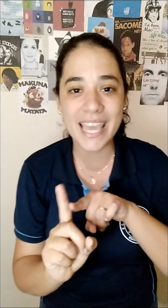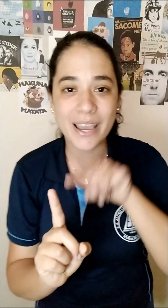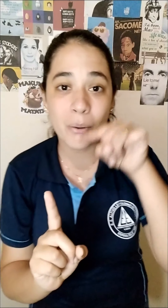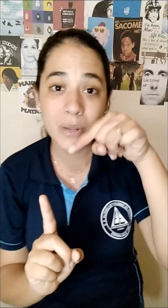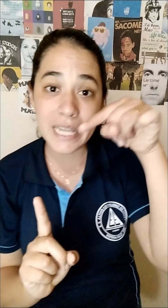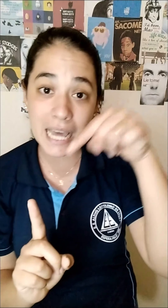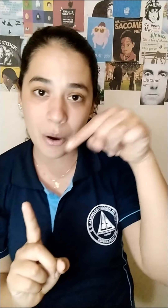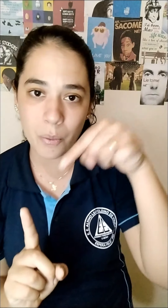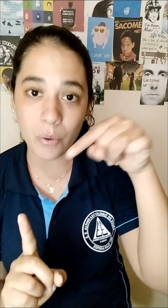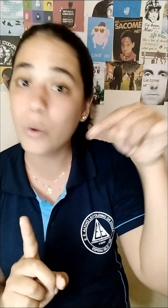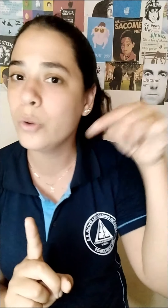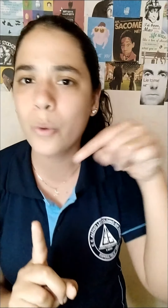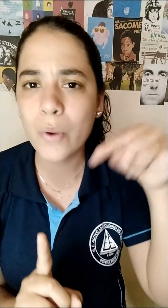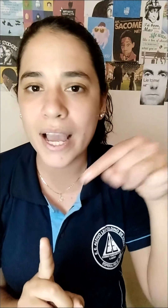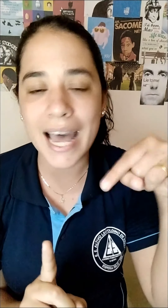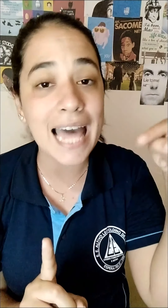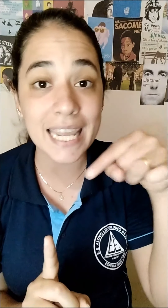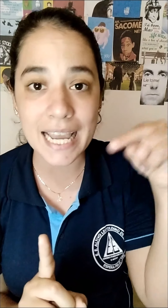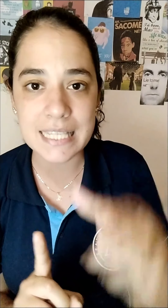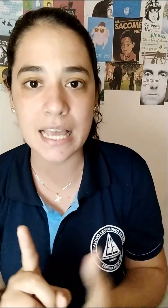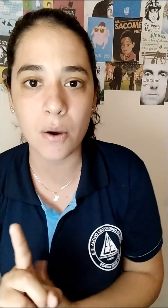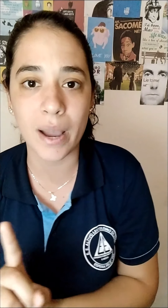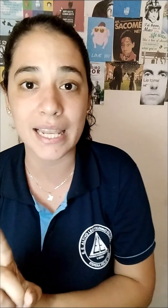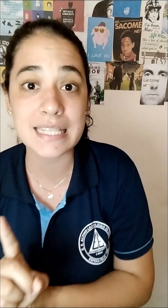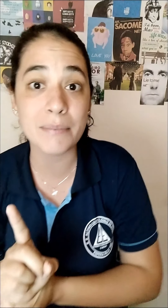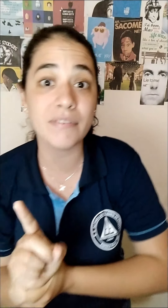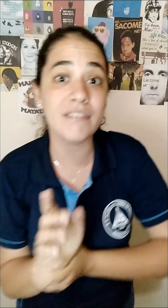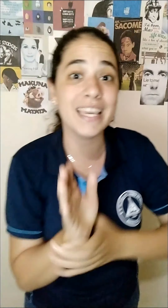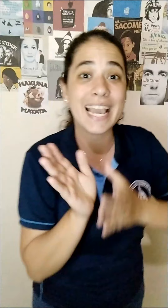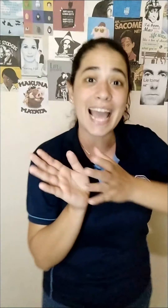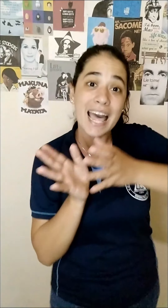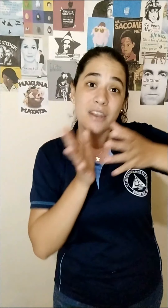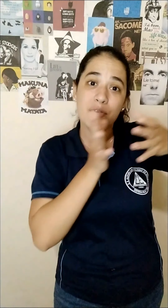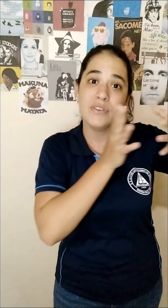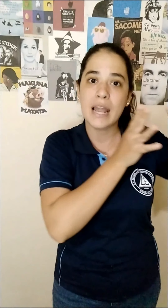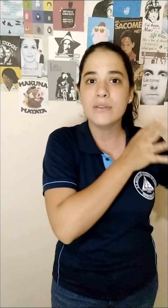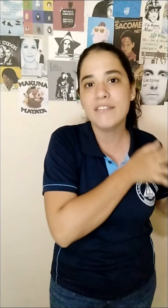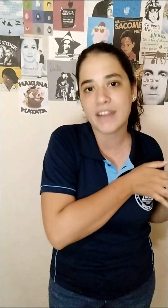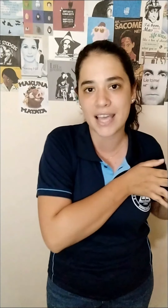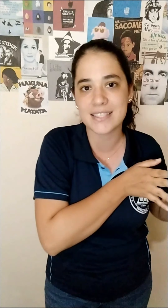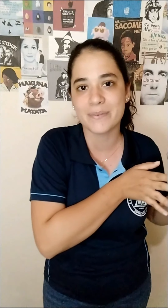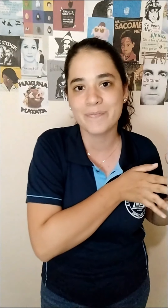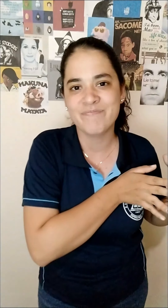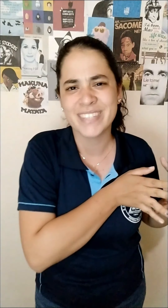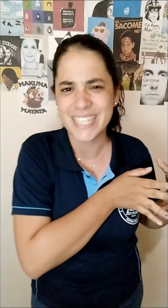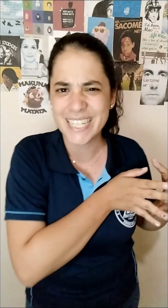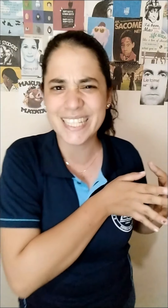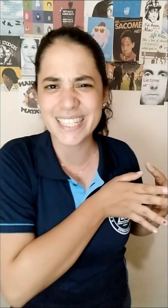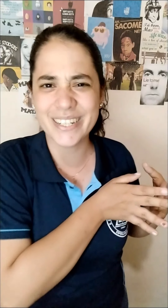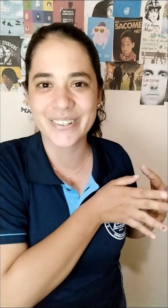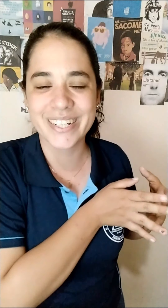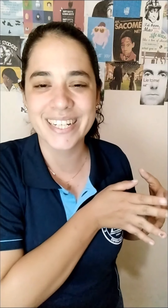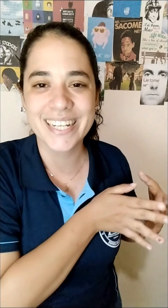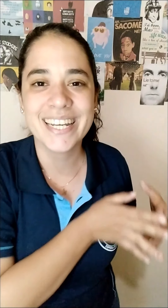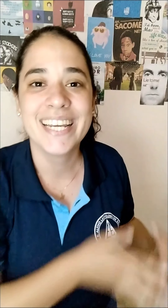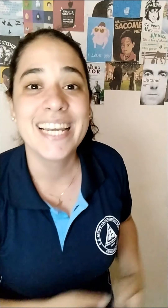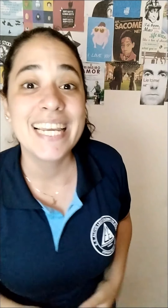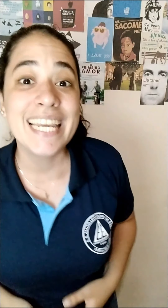Porque o não, o nunca, a negação, ela sempre vai vir cá no final da frase. Entendeu?